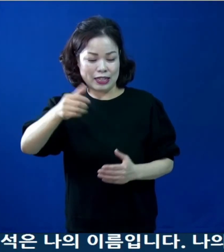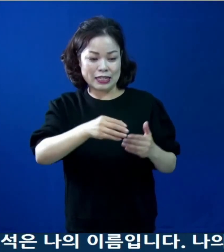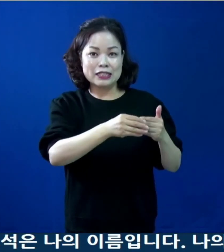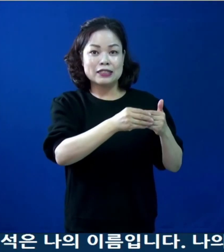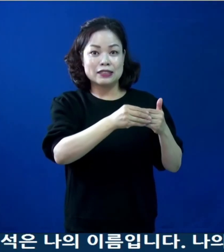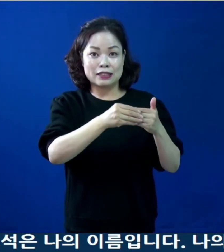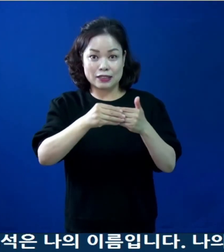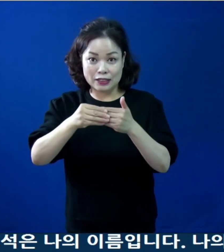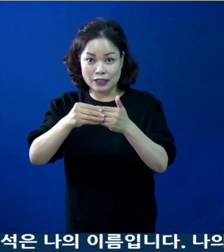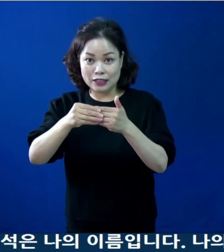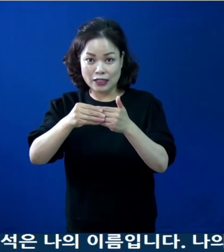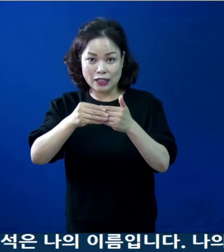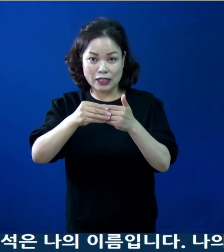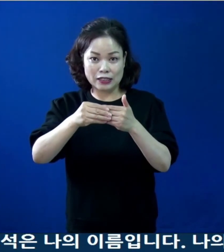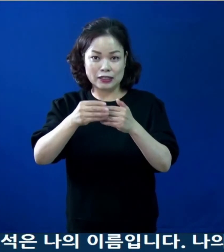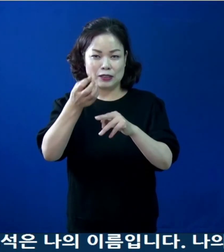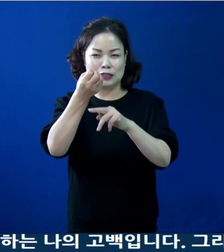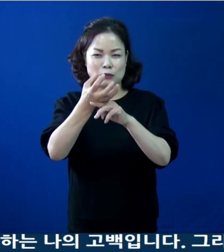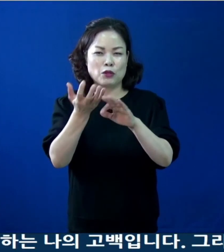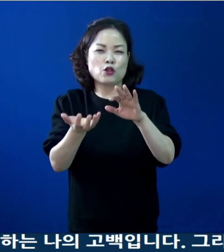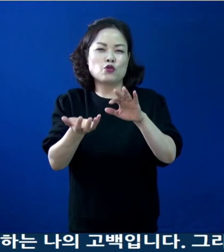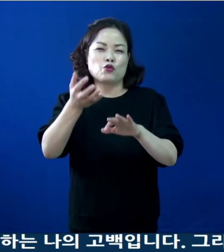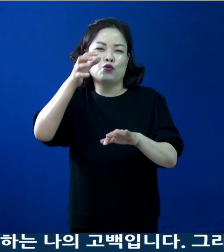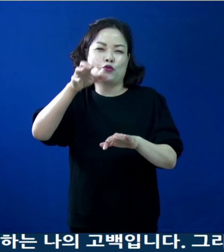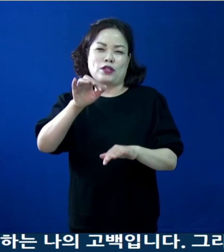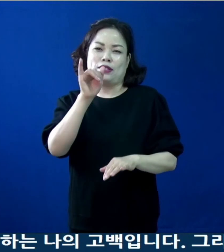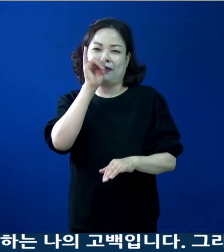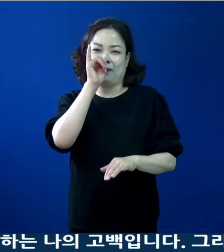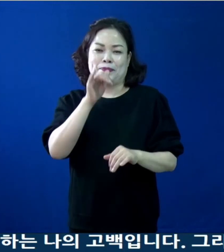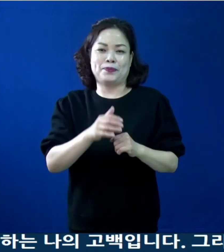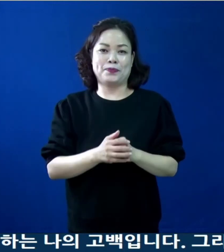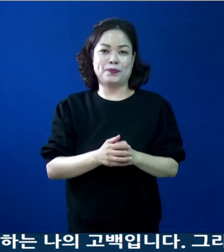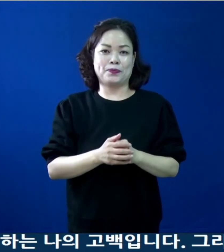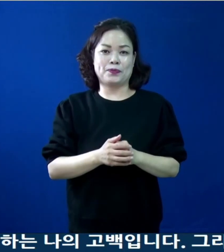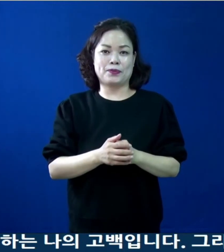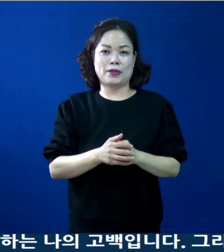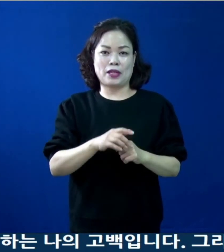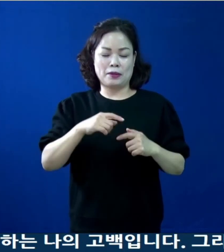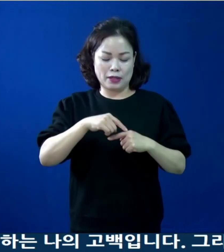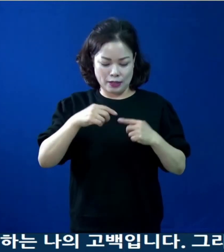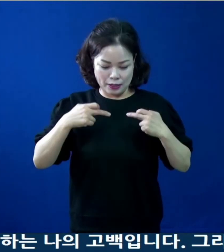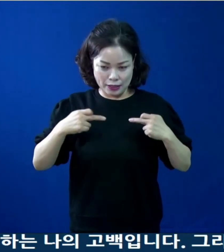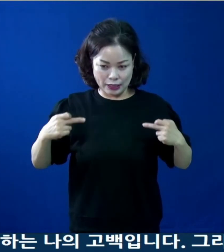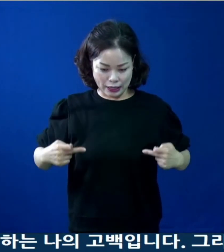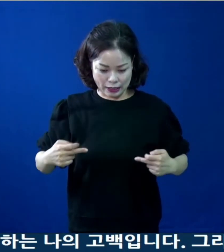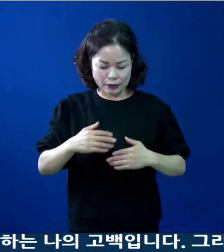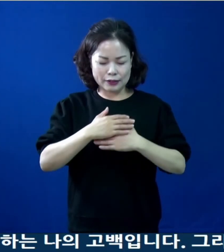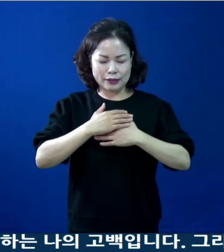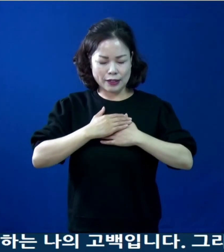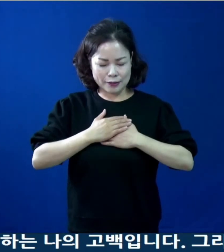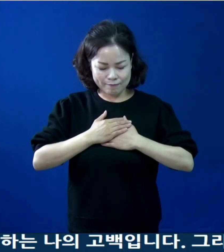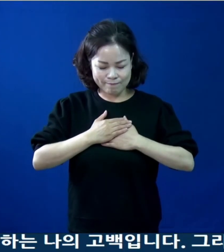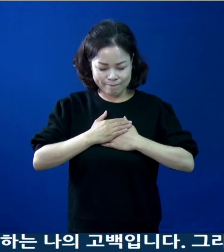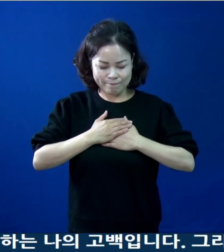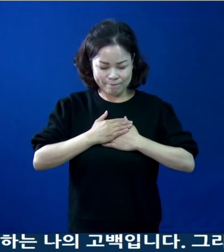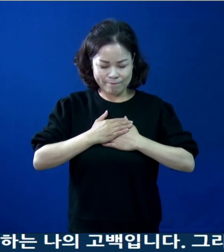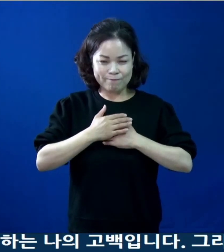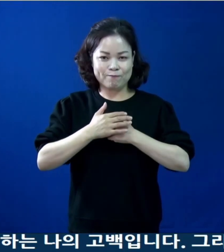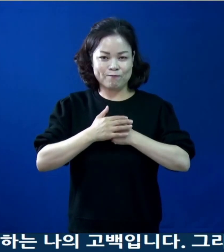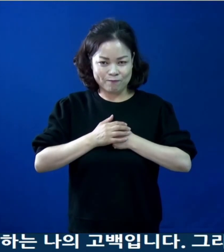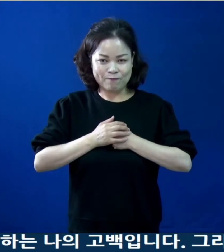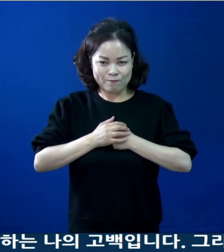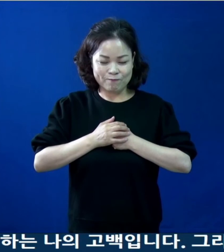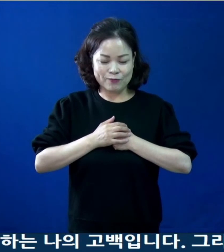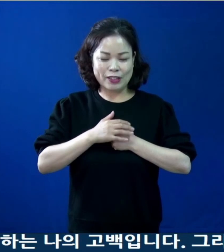인도하심이 또한 그 명패 위에 있을 겁니다. 여러분, 이 명패를 우리 가슴속에 잘 부착하십시다.